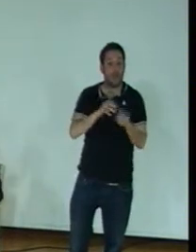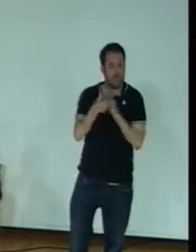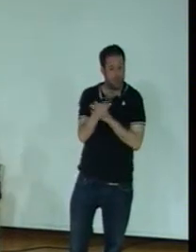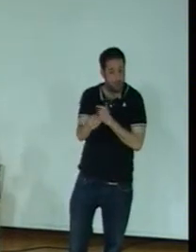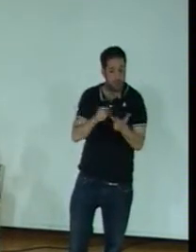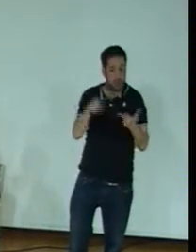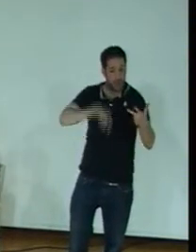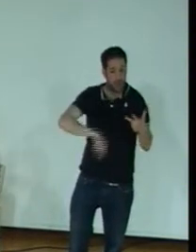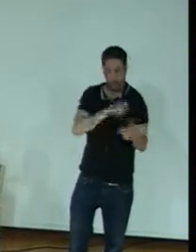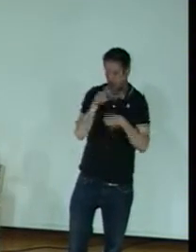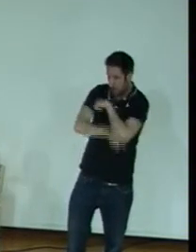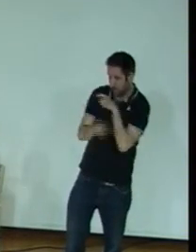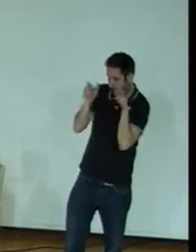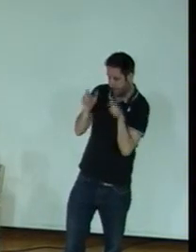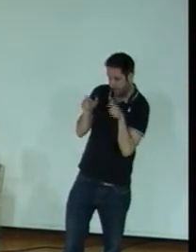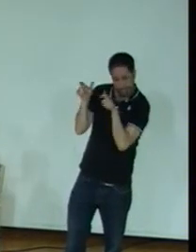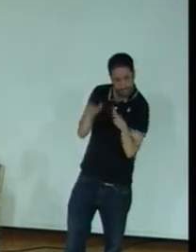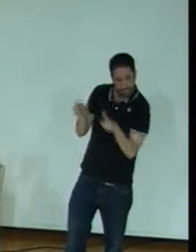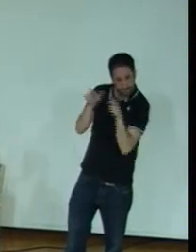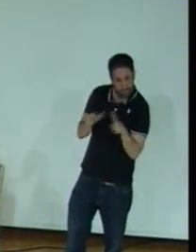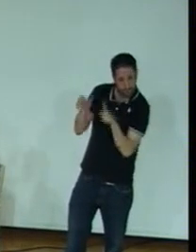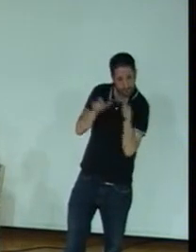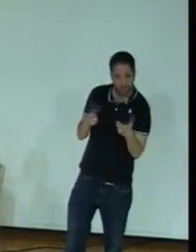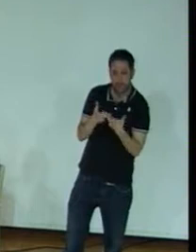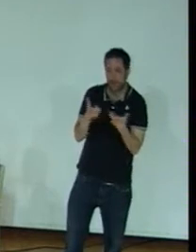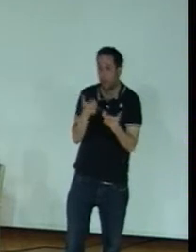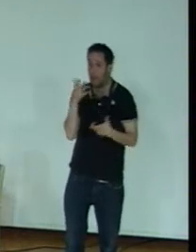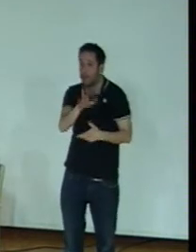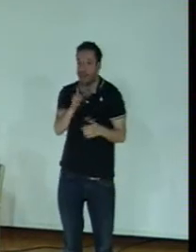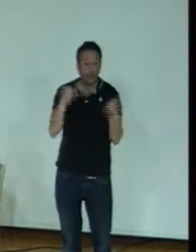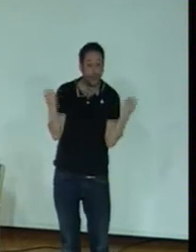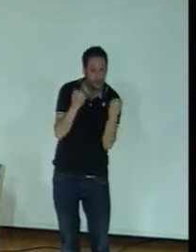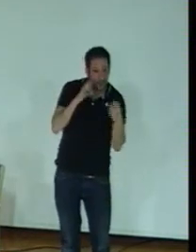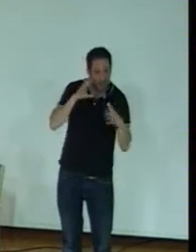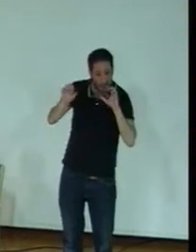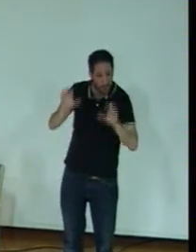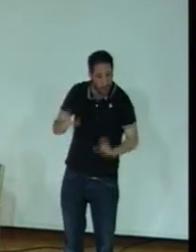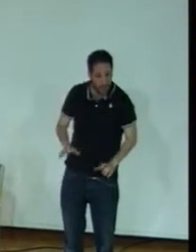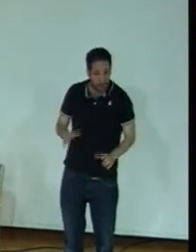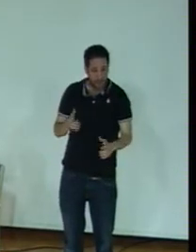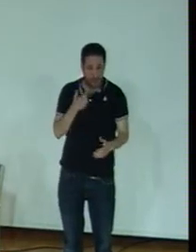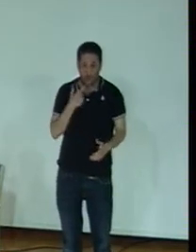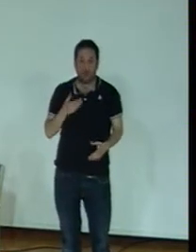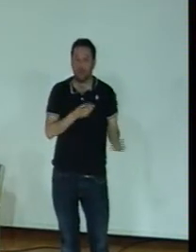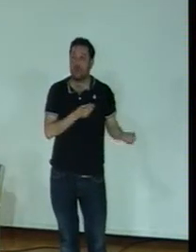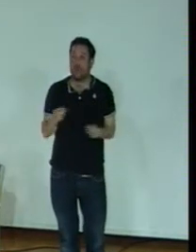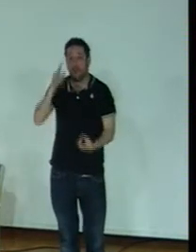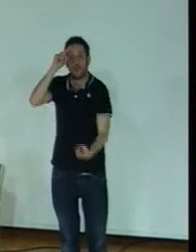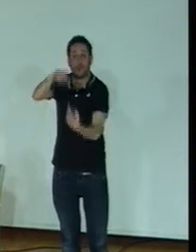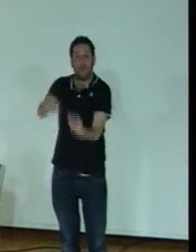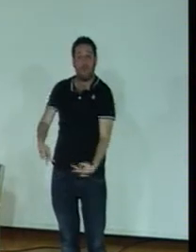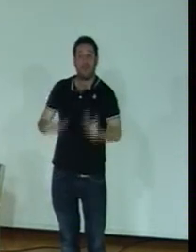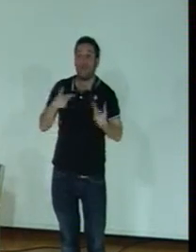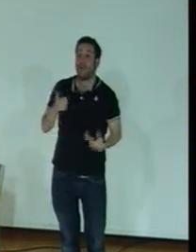par l'État, par plusieurs acteurs intermédiaires comme les régies de publicité. Donc le chiffrement ne vise pas à nous donner une